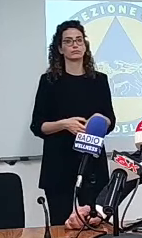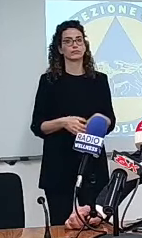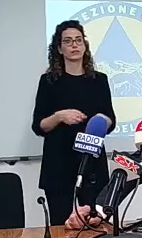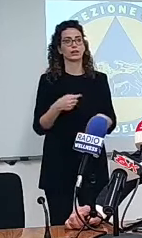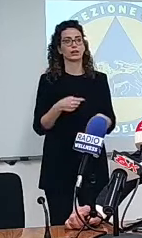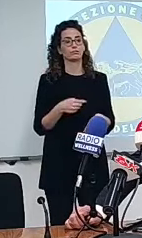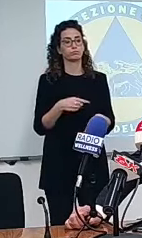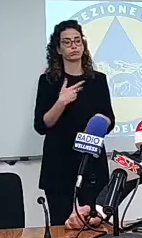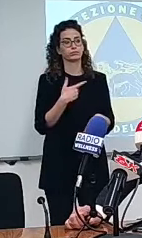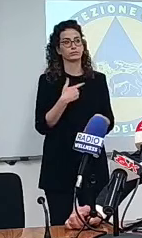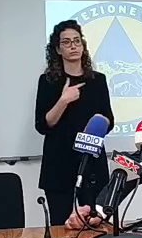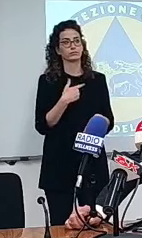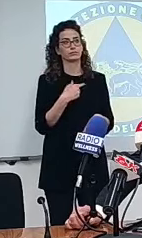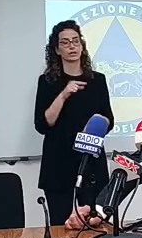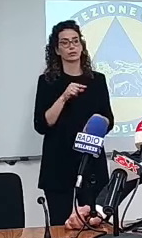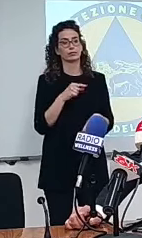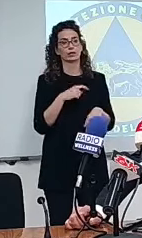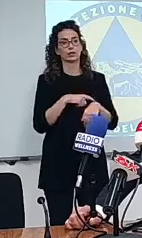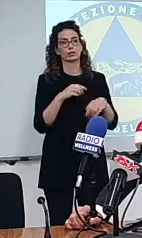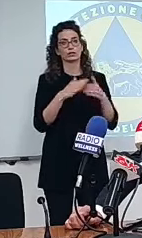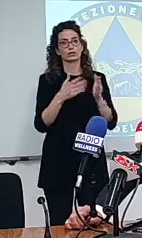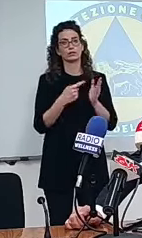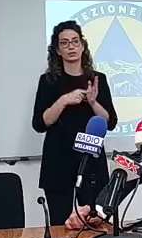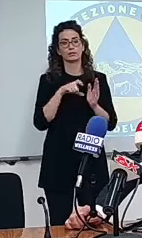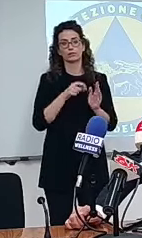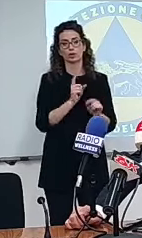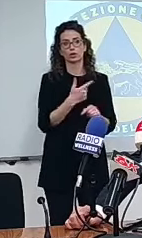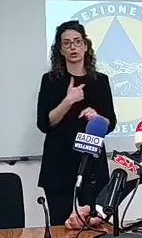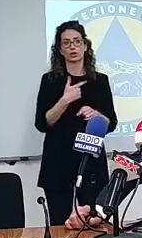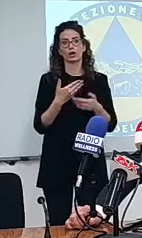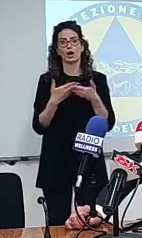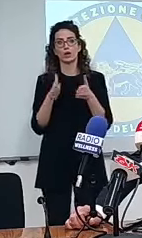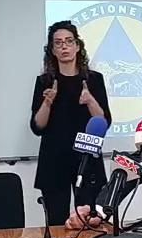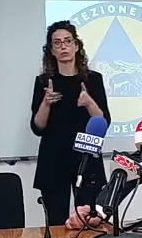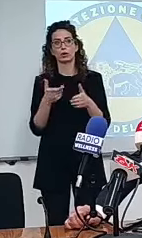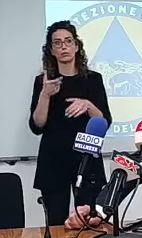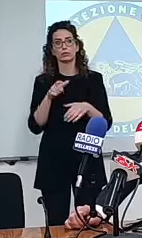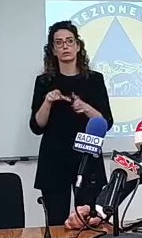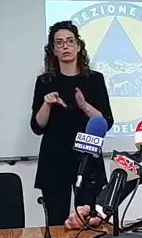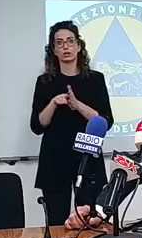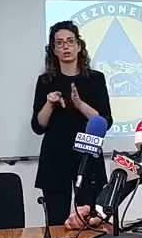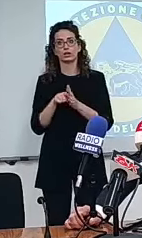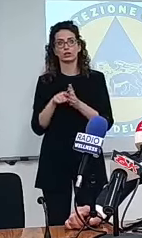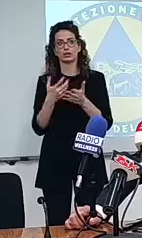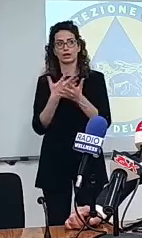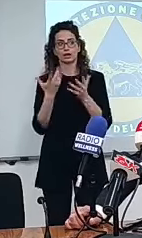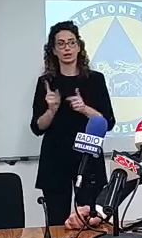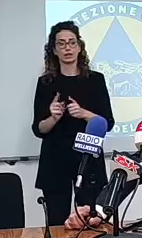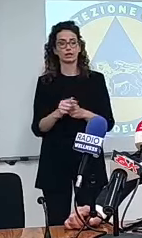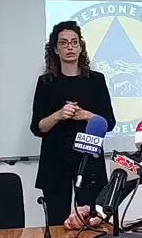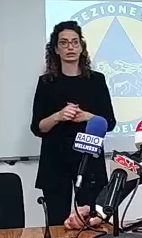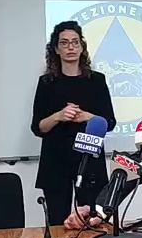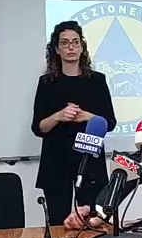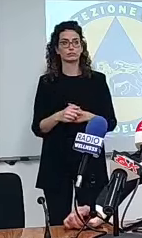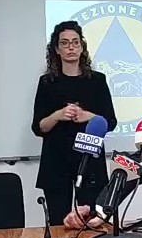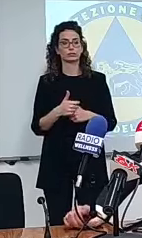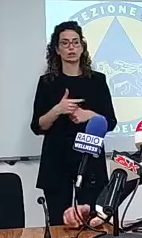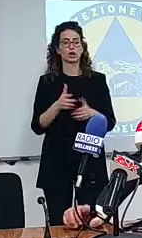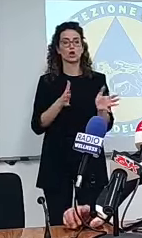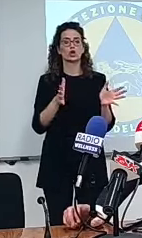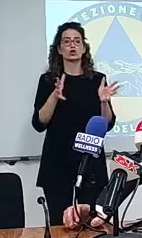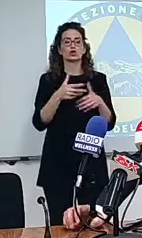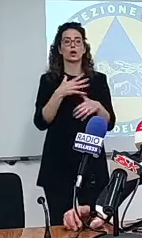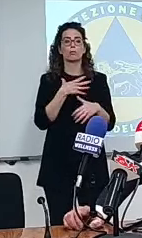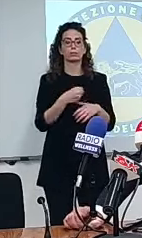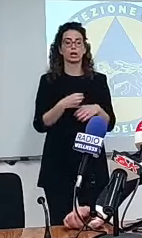No, non dico questa di coprifuoco, dico questa delle riaperture, perché secondo me dal testo del decreto non era così chiara. Cioè il fatto che la zona bianca... Allora